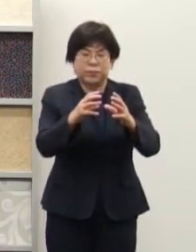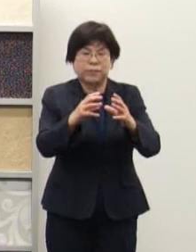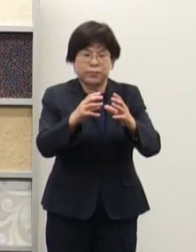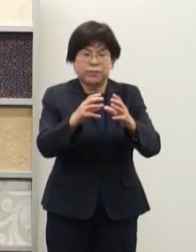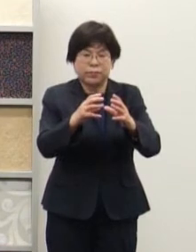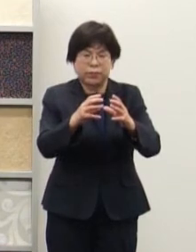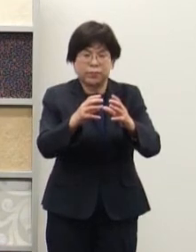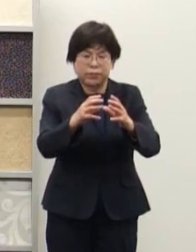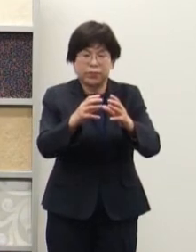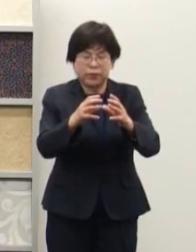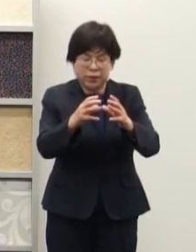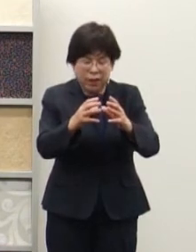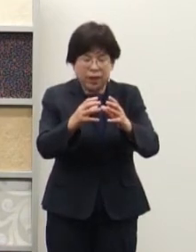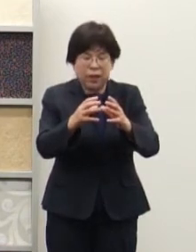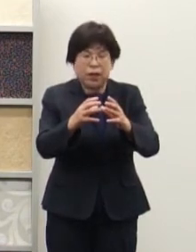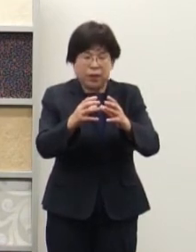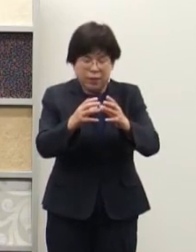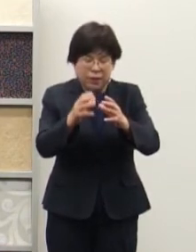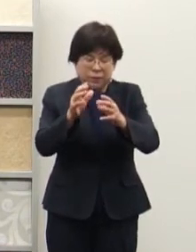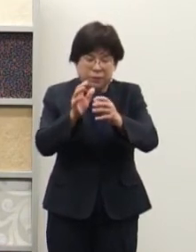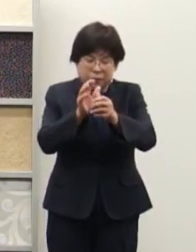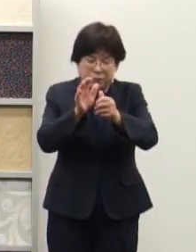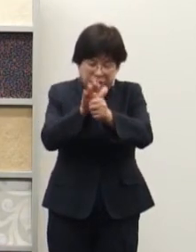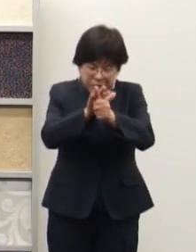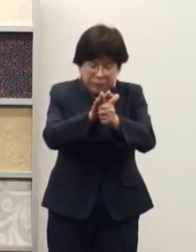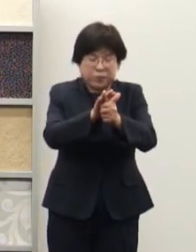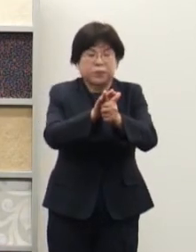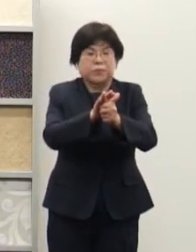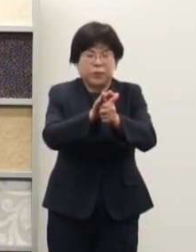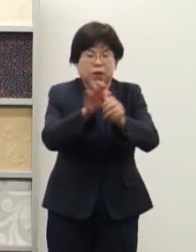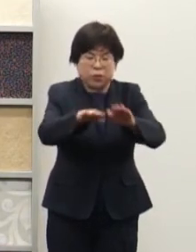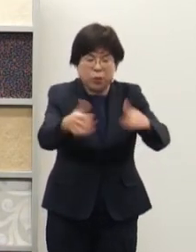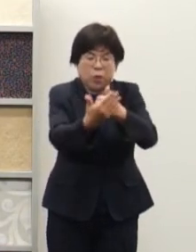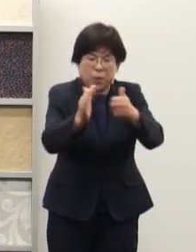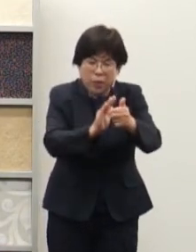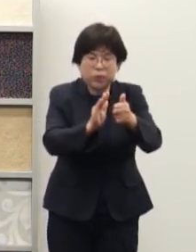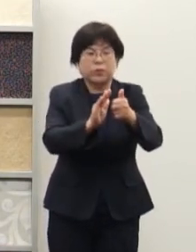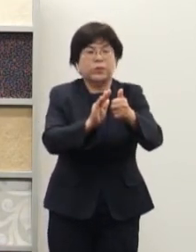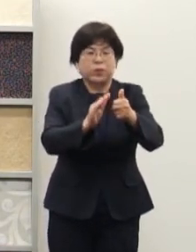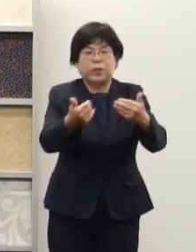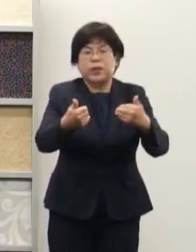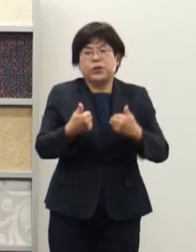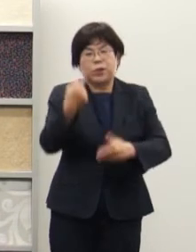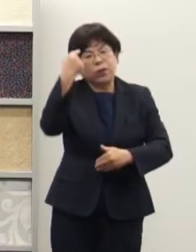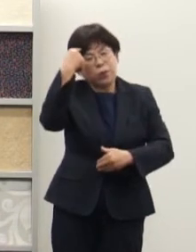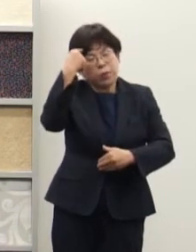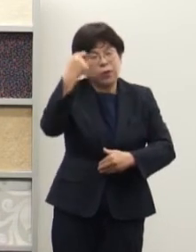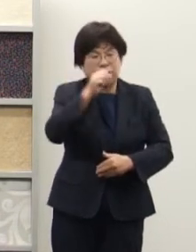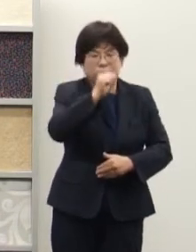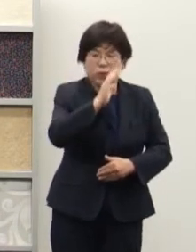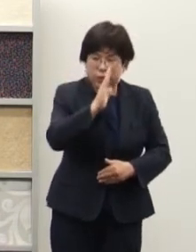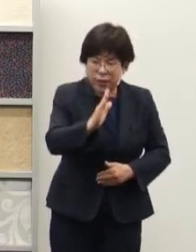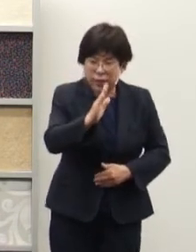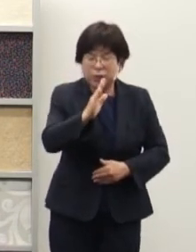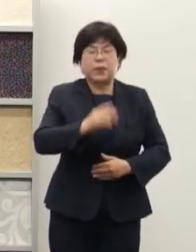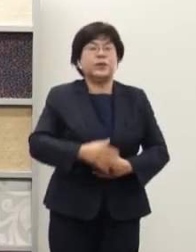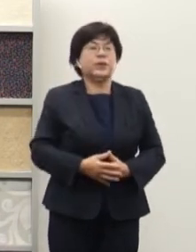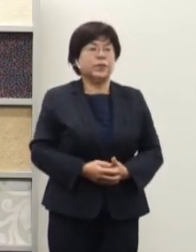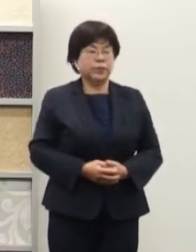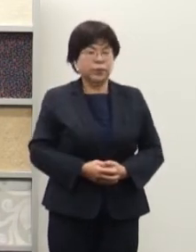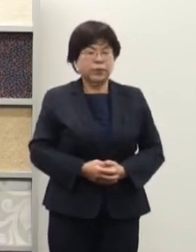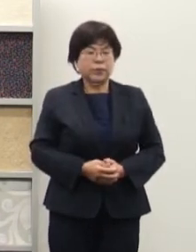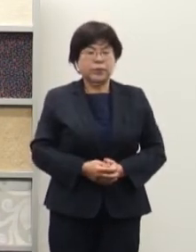力を注ぐべきタイミングだろうと考えておりますので、ぜひともよろしくお願いを申し上げます。